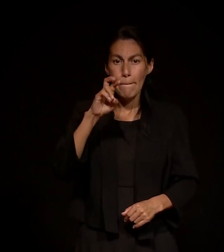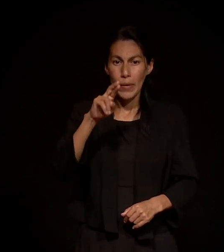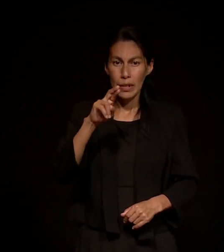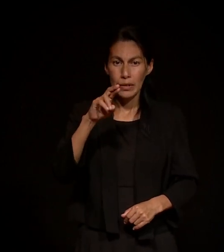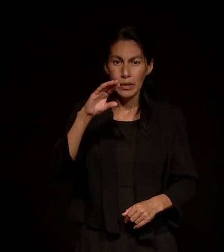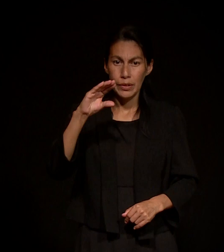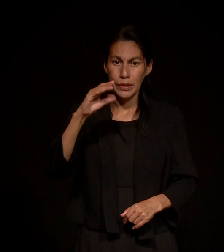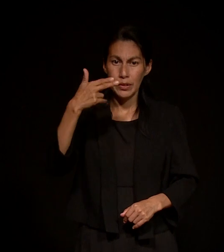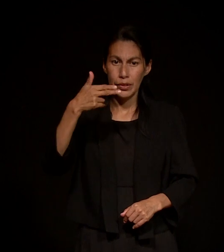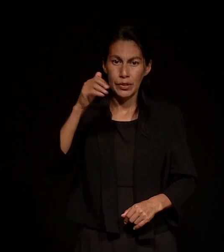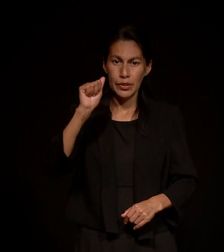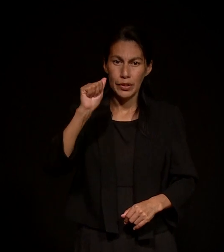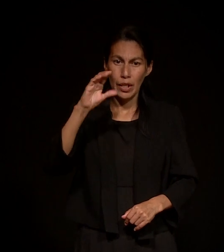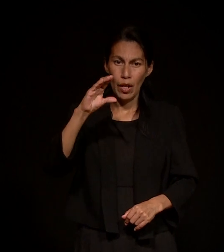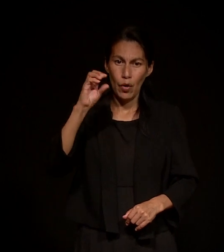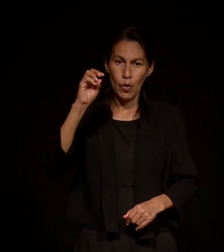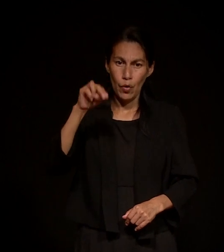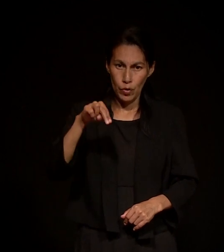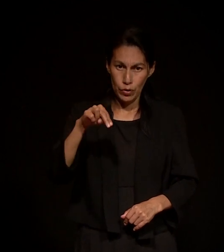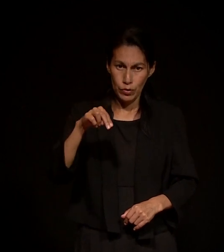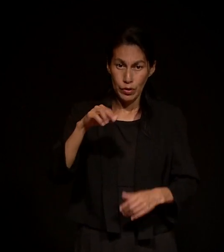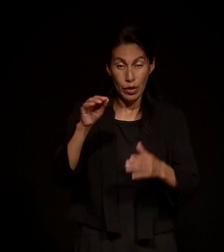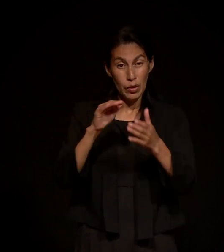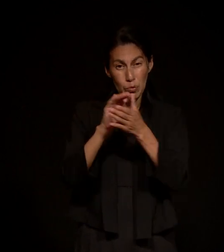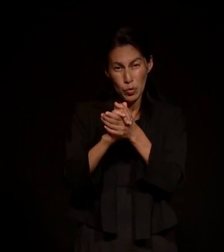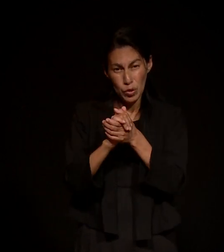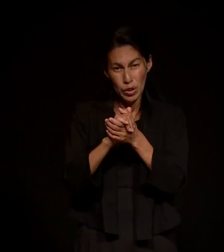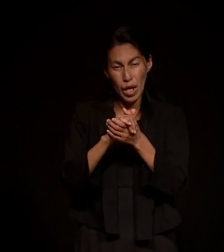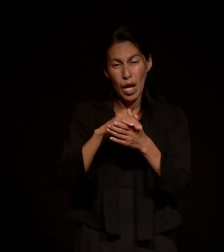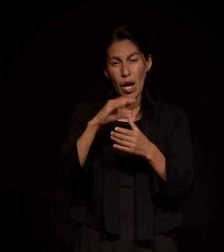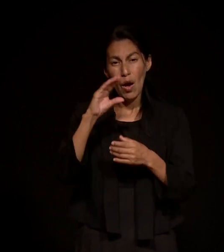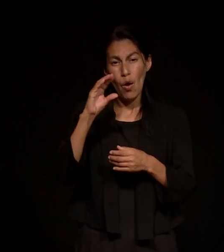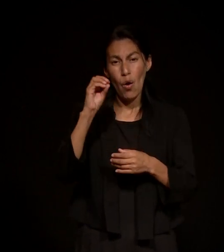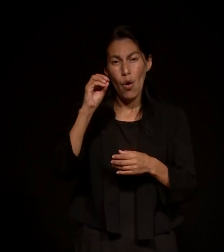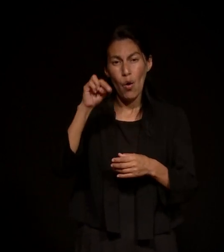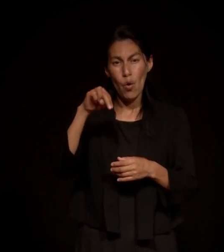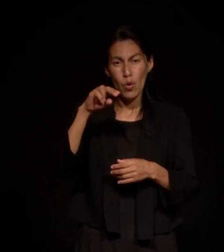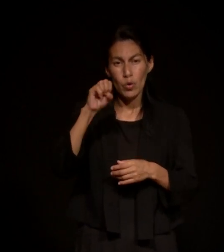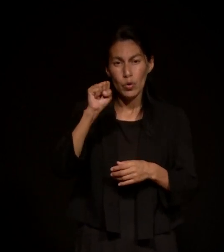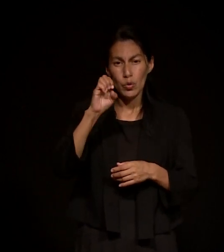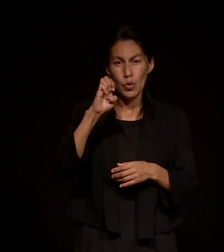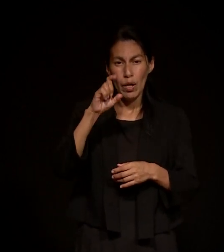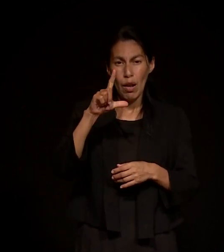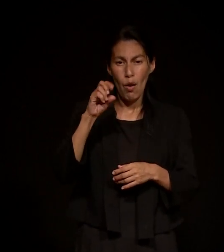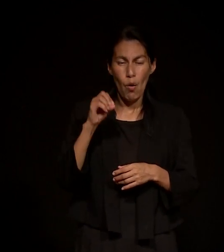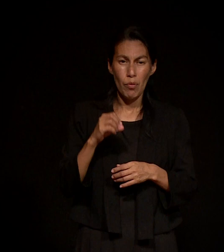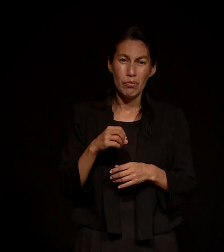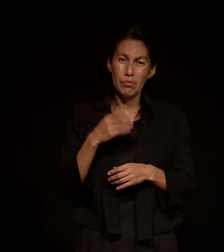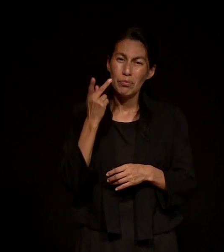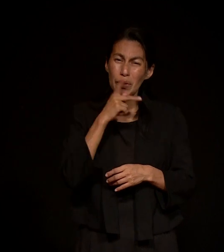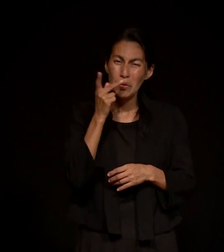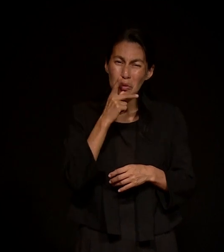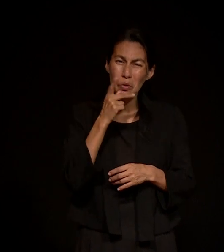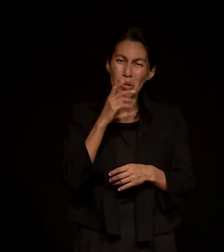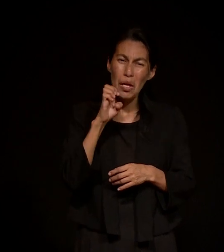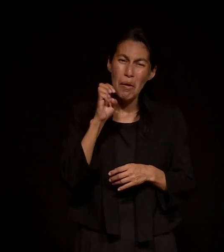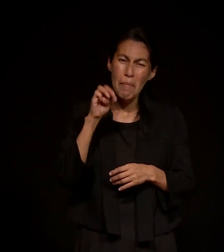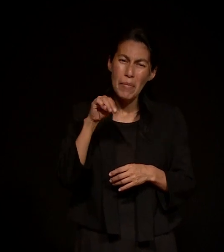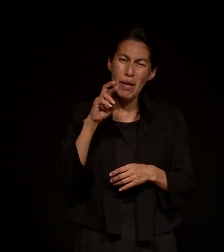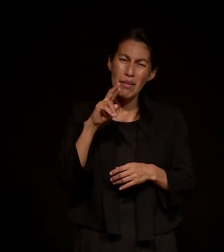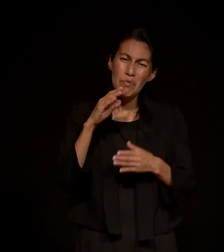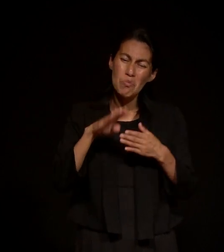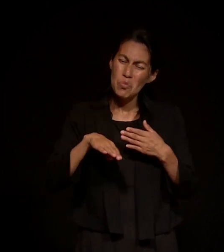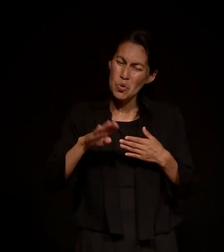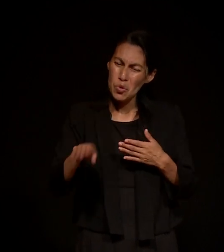Chacón, especialmente su esposa, consuelo. También por los familiares y amigos. No olvidemos